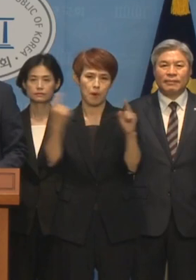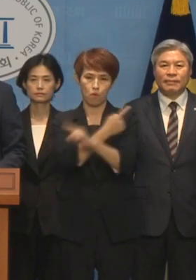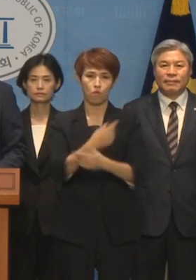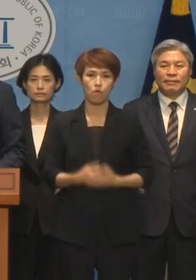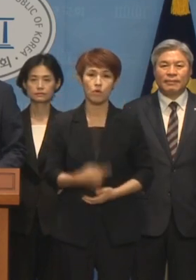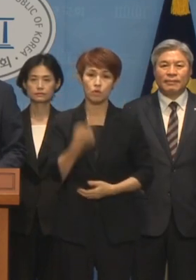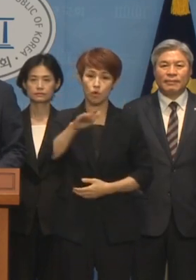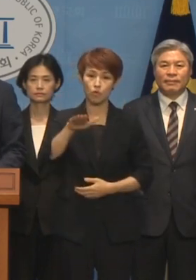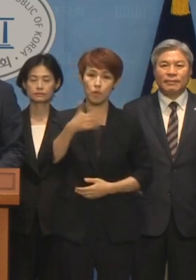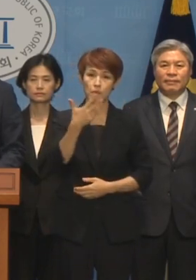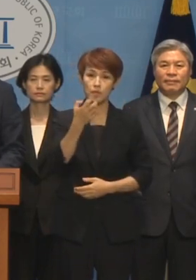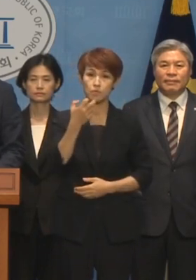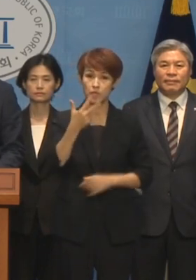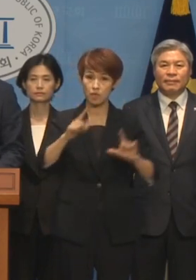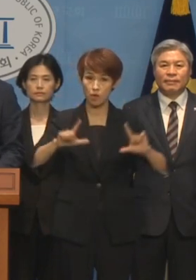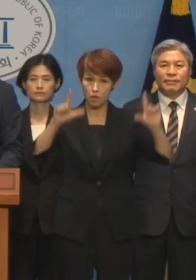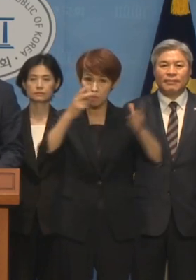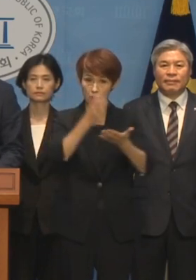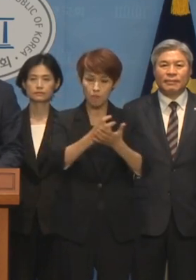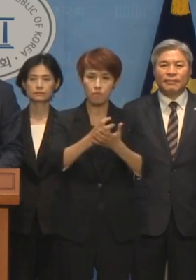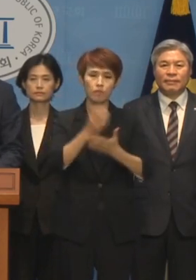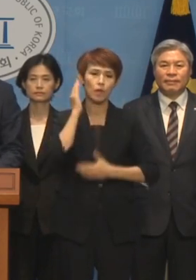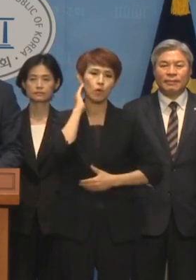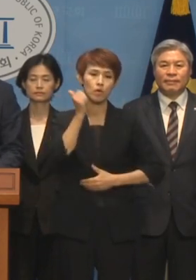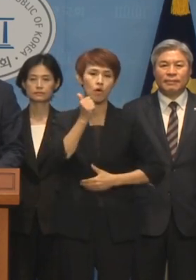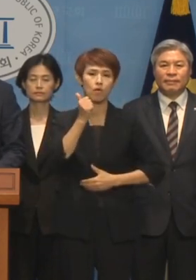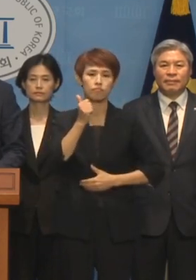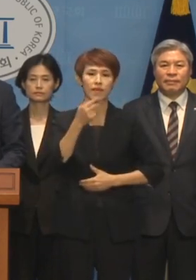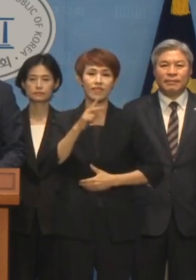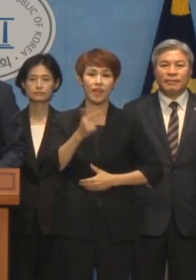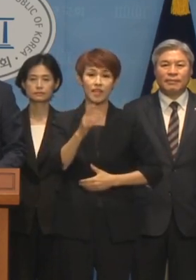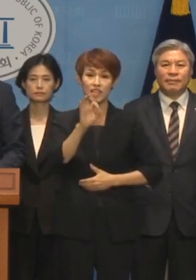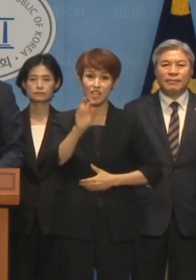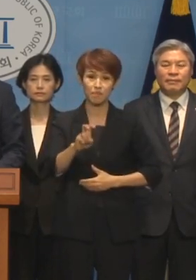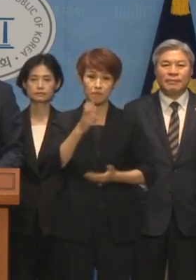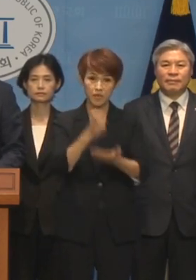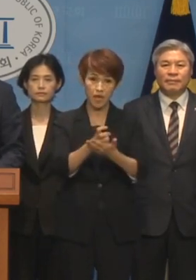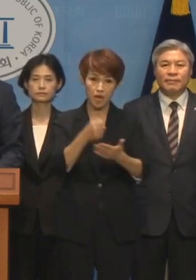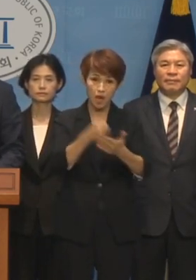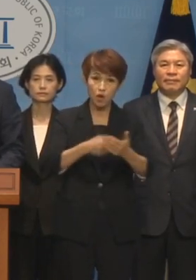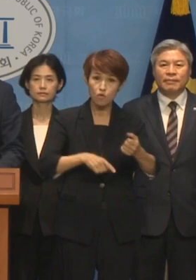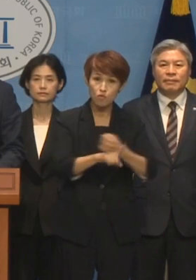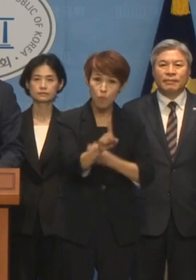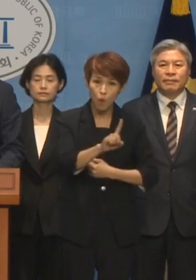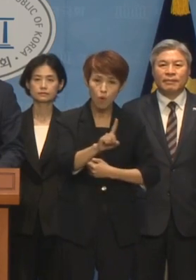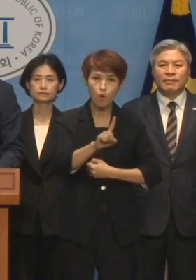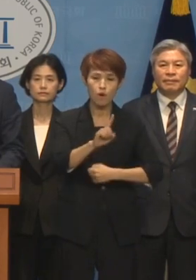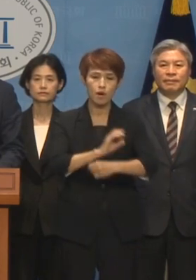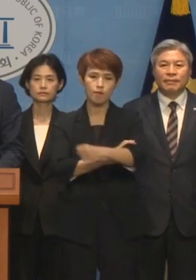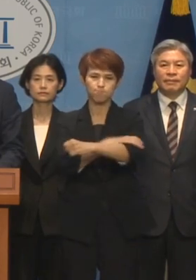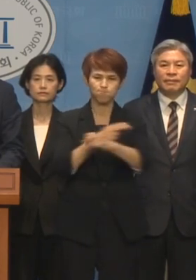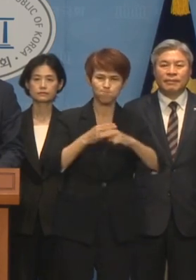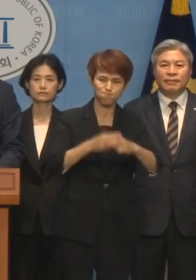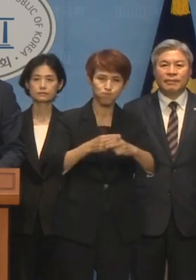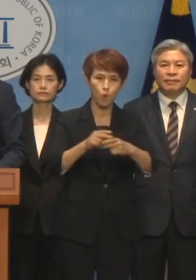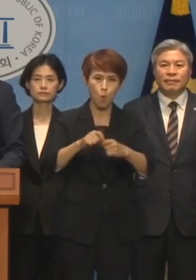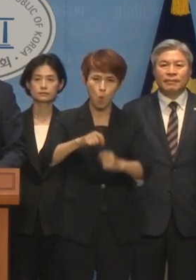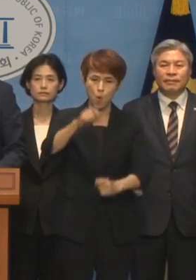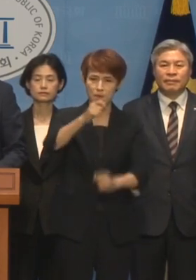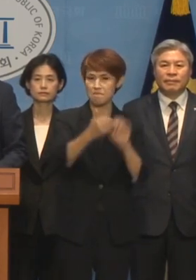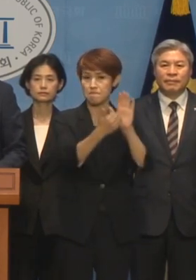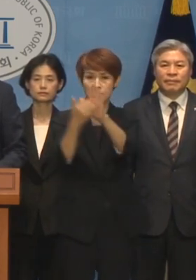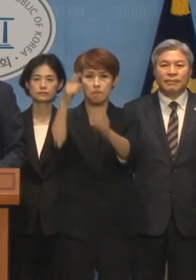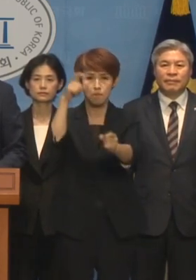1987년 헌법이 대통령 단임제를 채택한 이유는 딱 하나입니다. 독재 정권의 장기 집권을